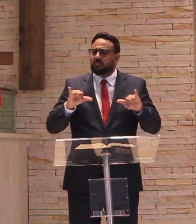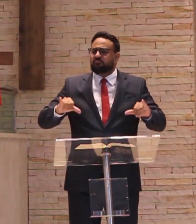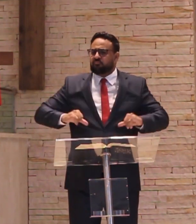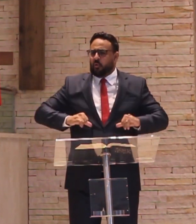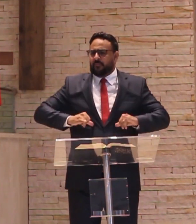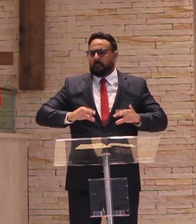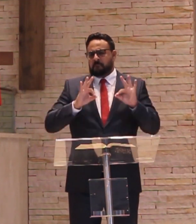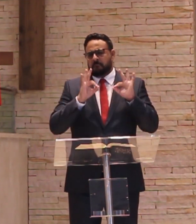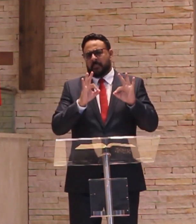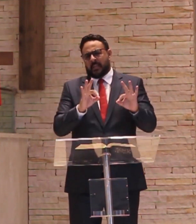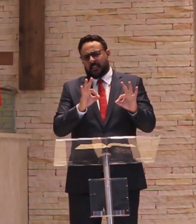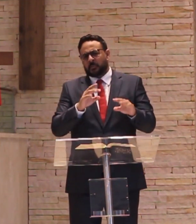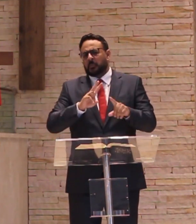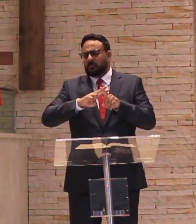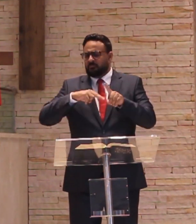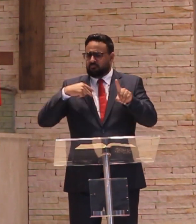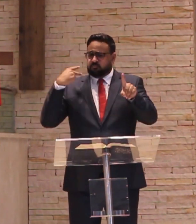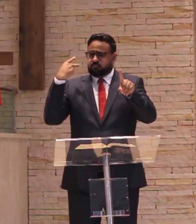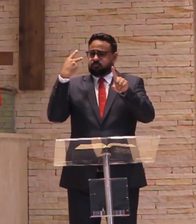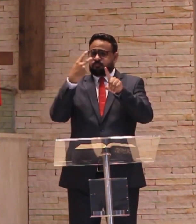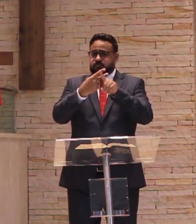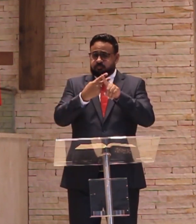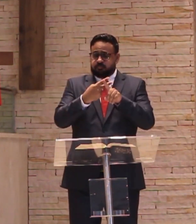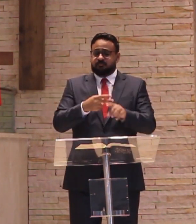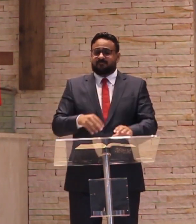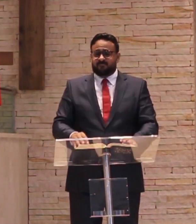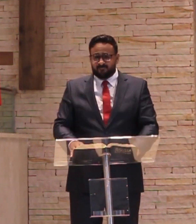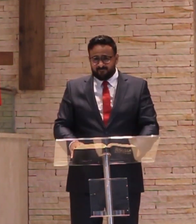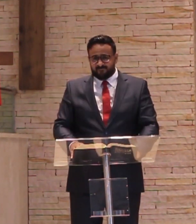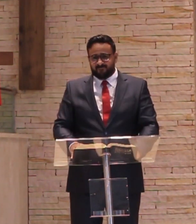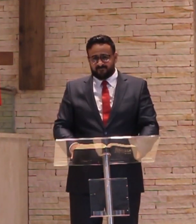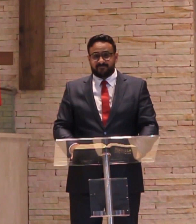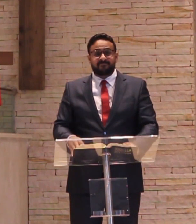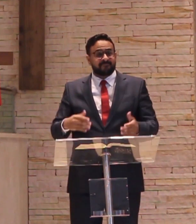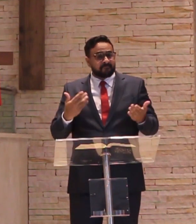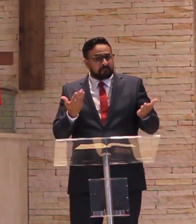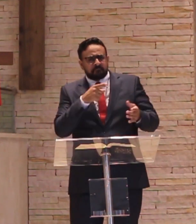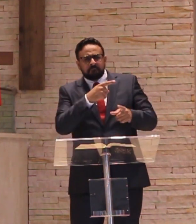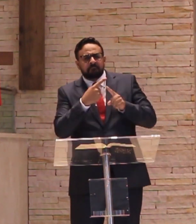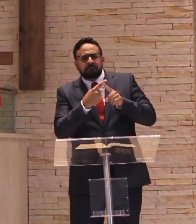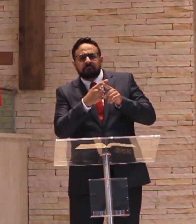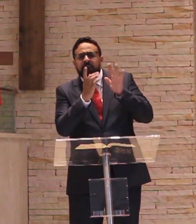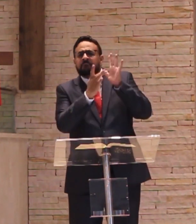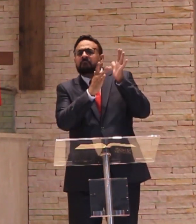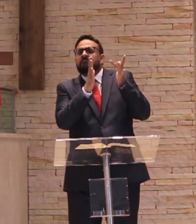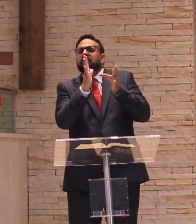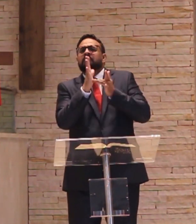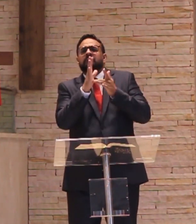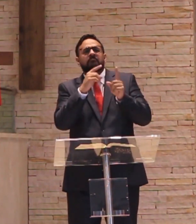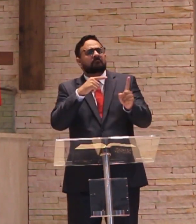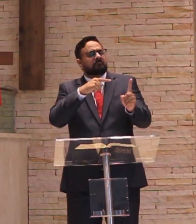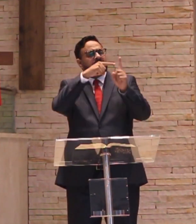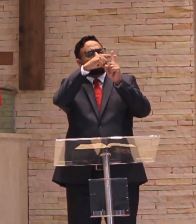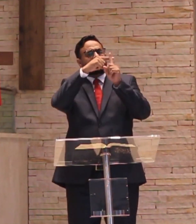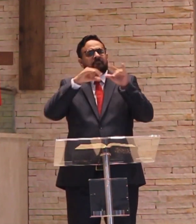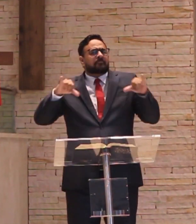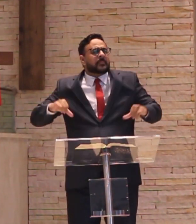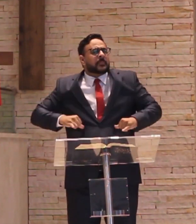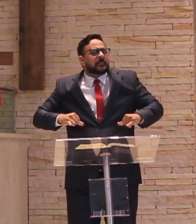nas mãos e com os cravos nos pés. Foi um sofrimento em dobro de verdade. Mas por que que Jesus